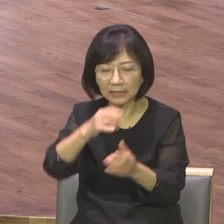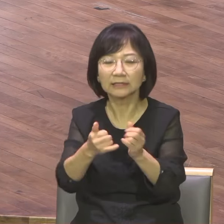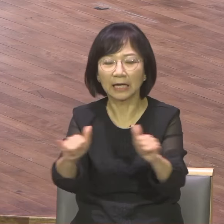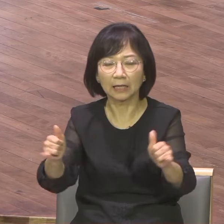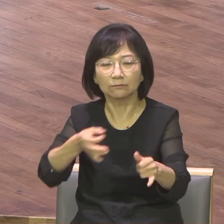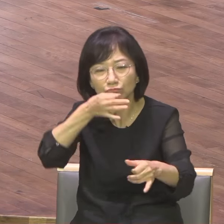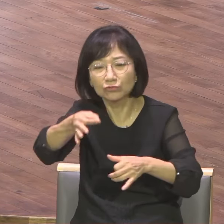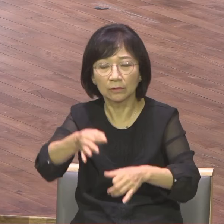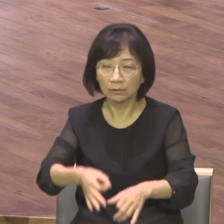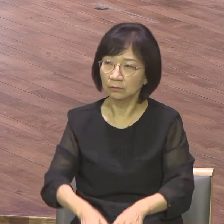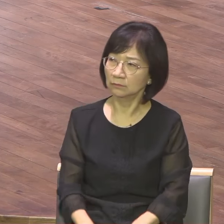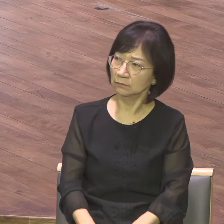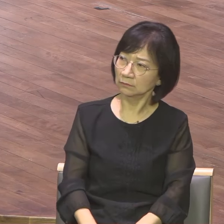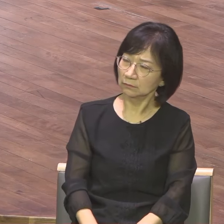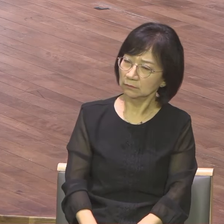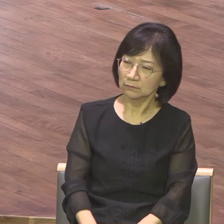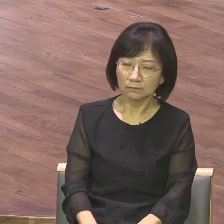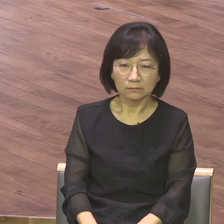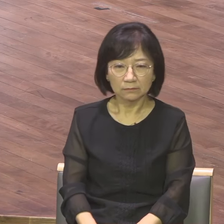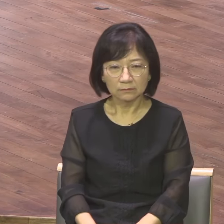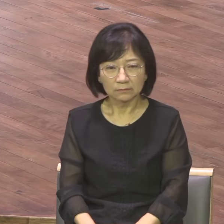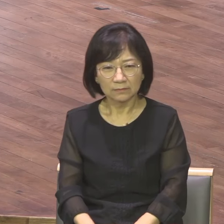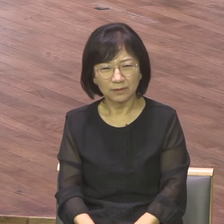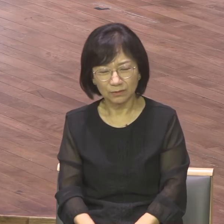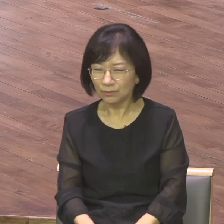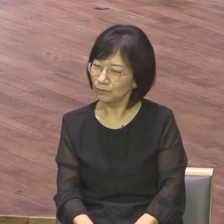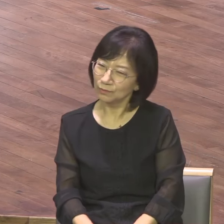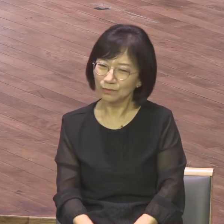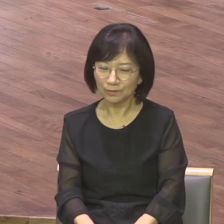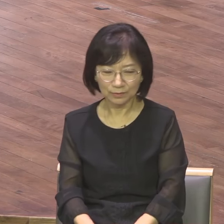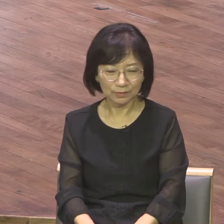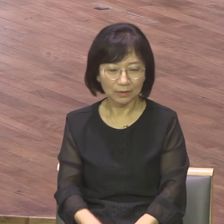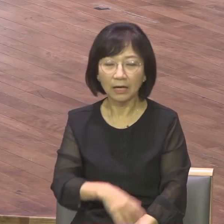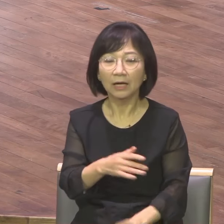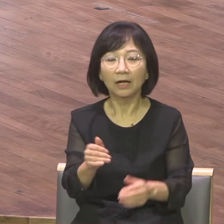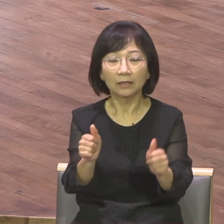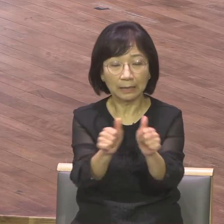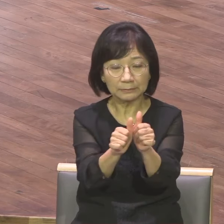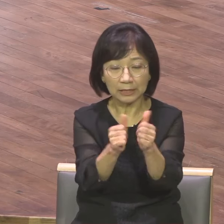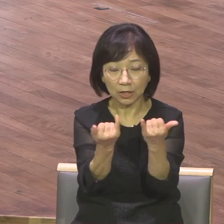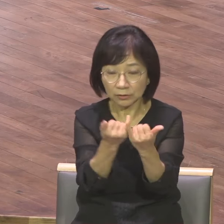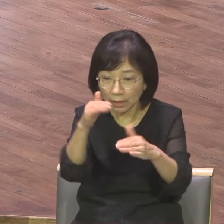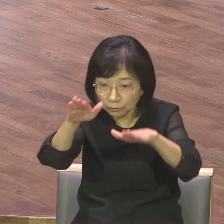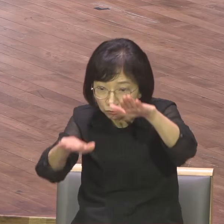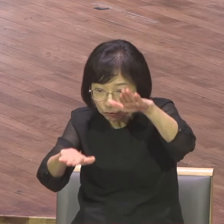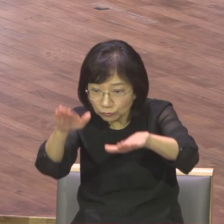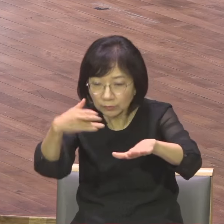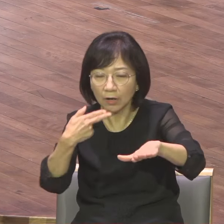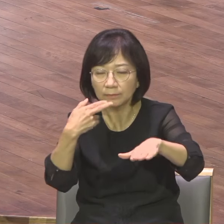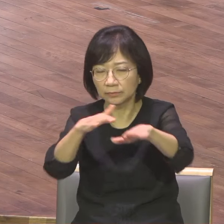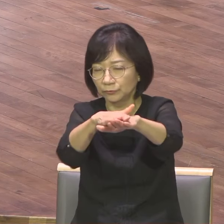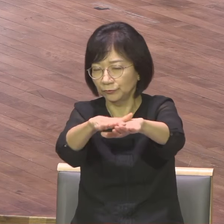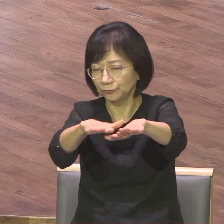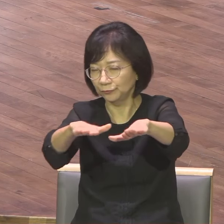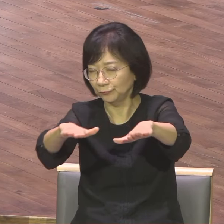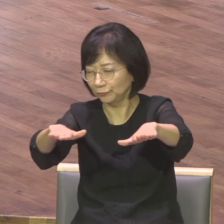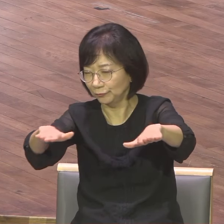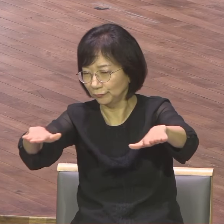그래서 차별금지법을 통과시켜보면 어찌 되느냐? 남녀 다 똑같아. 교회에서